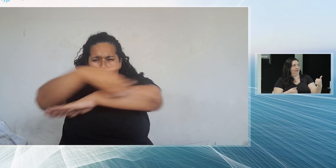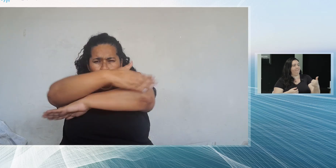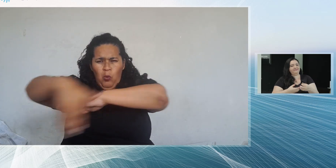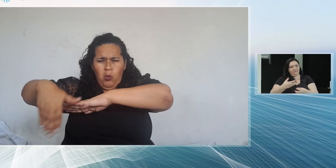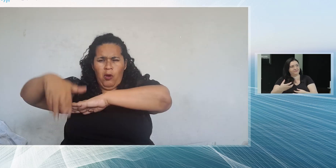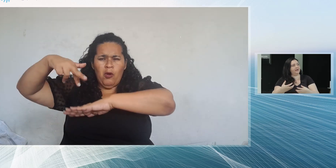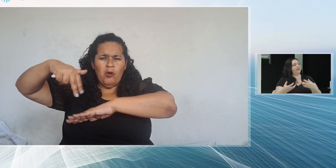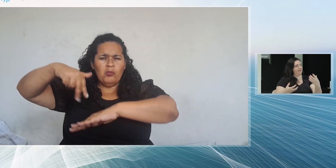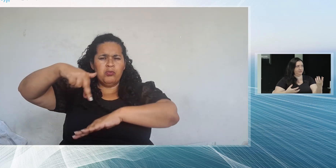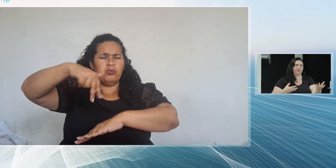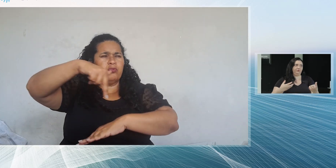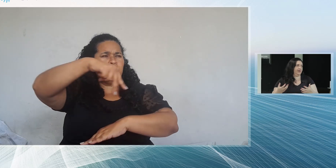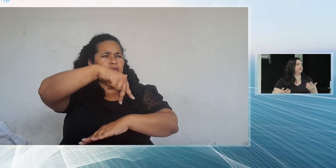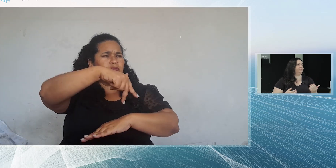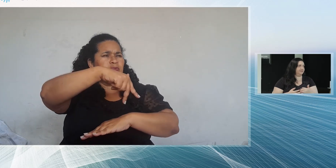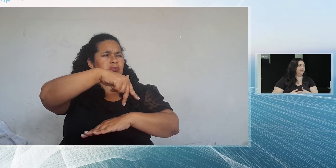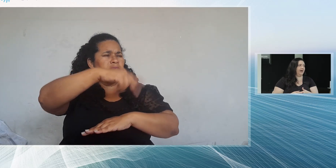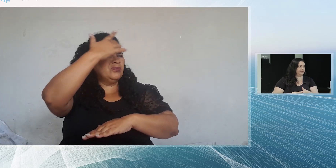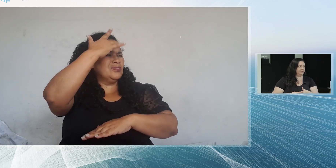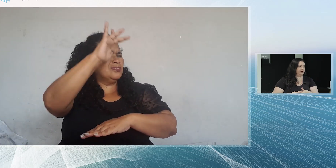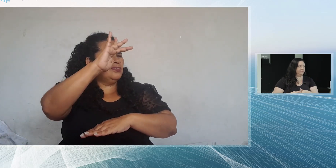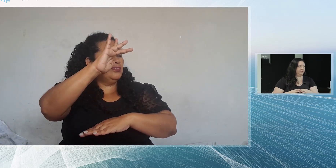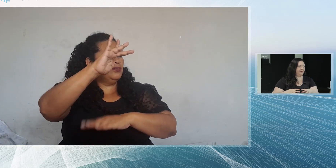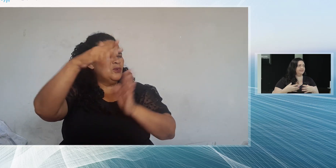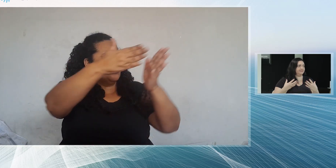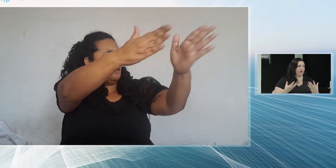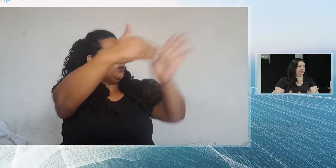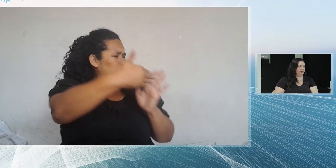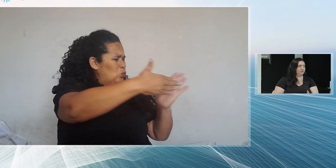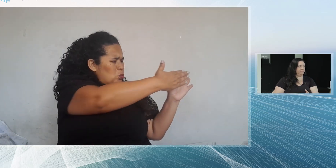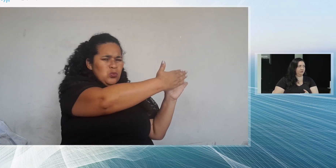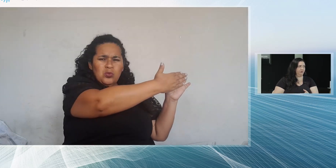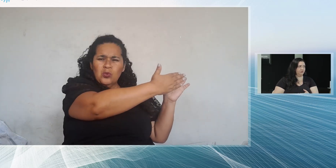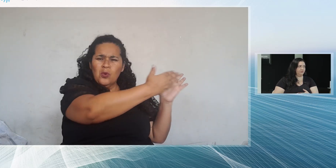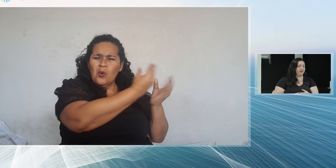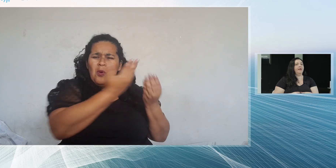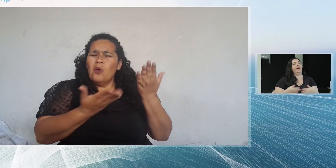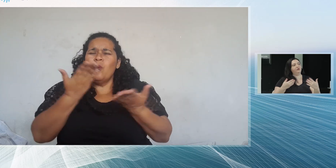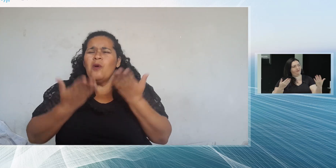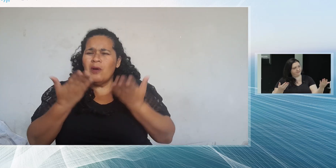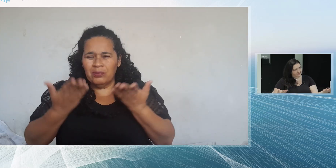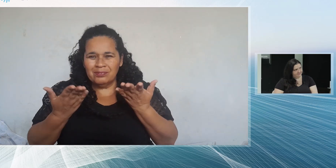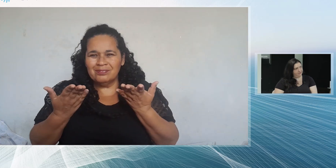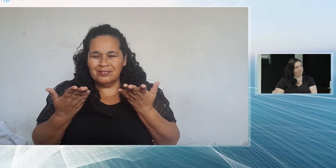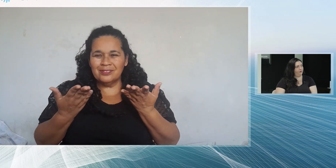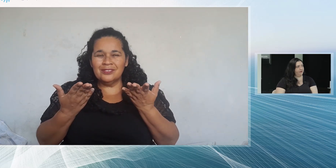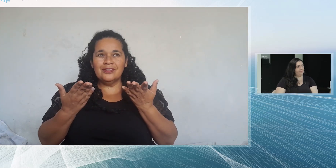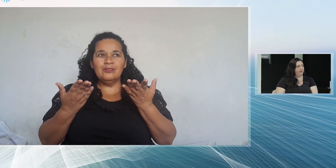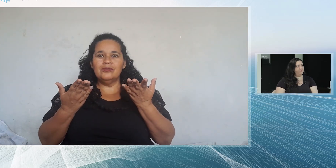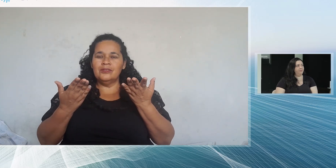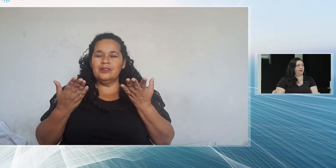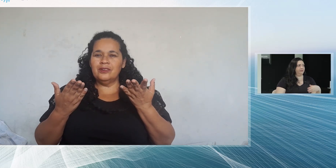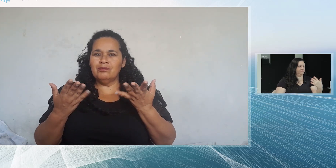média, mas aí mostrar essas dificuldades ou facilidades. Então, isso também é essencial para me ajudar no diagnóstico. Aí eu faço a avaliação da